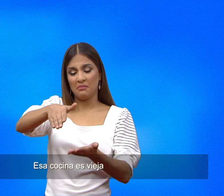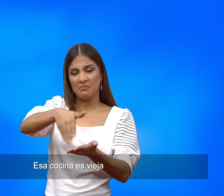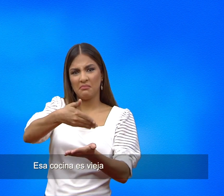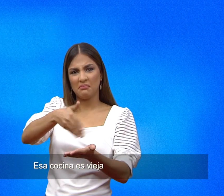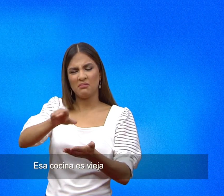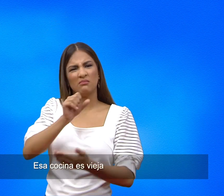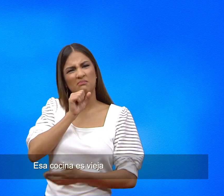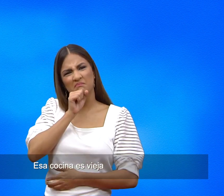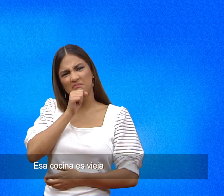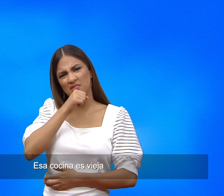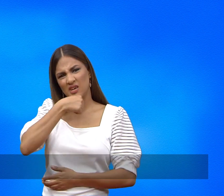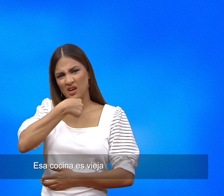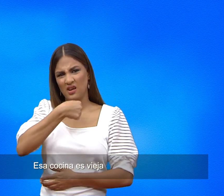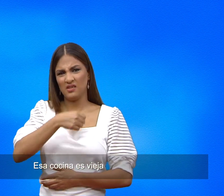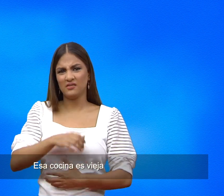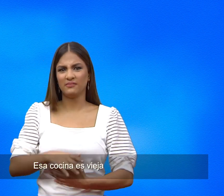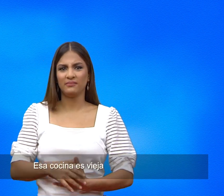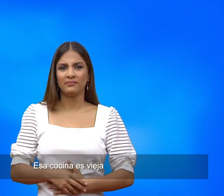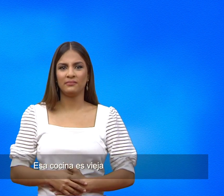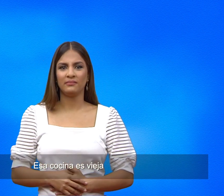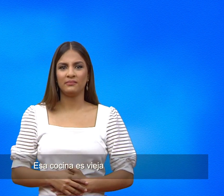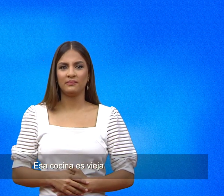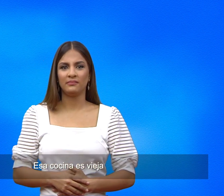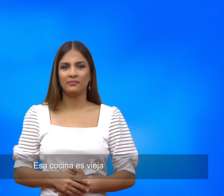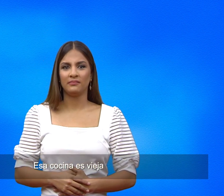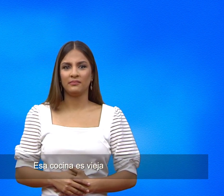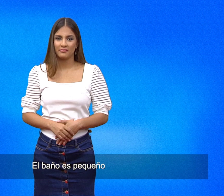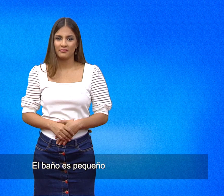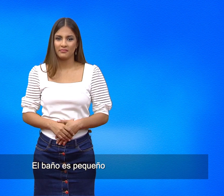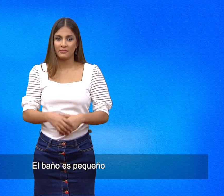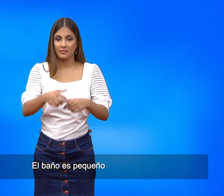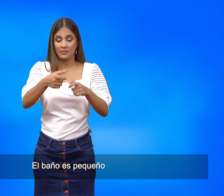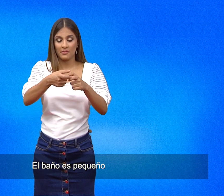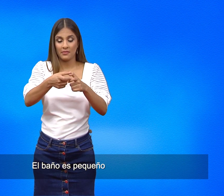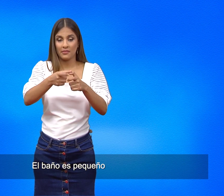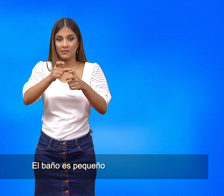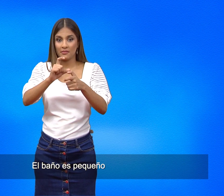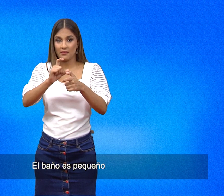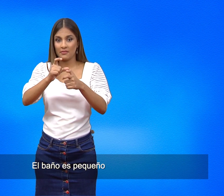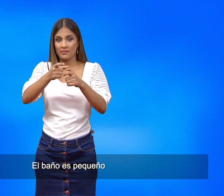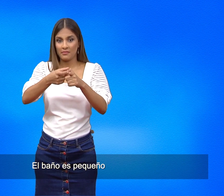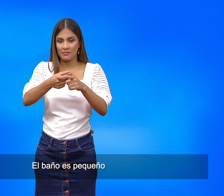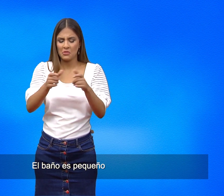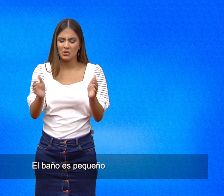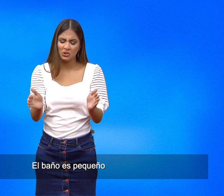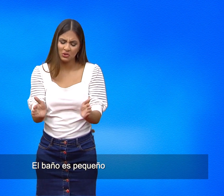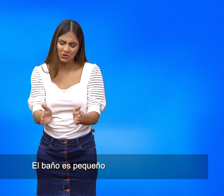esa cocina es vieja el baño es pequeño